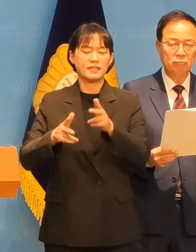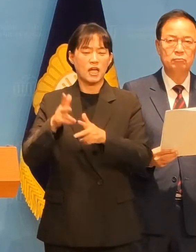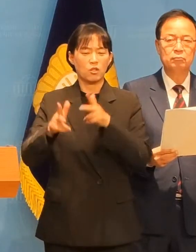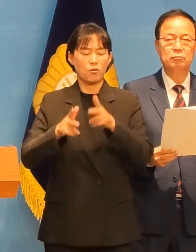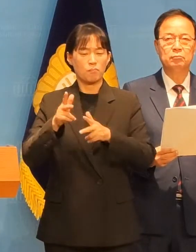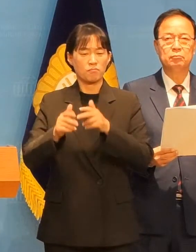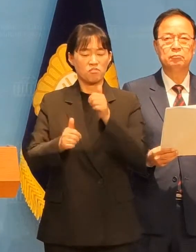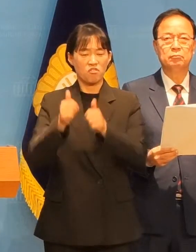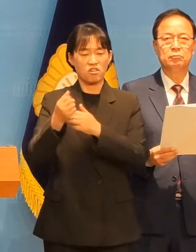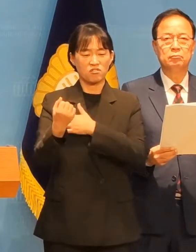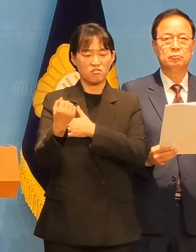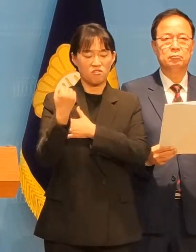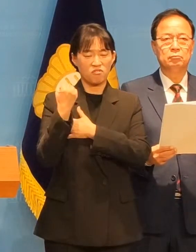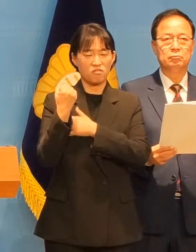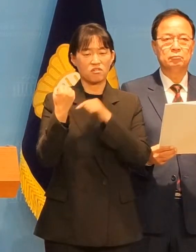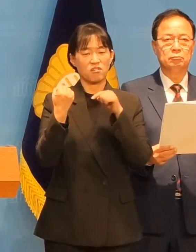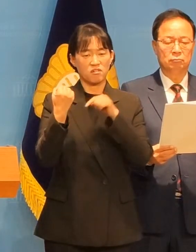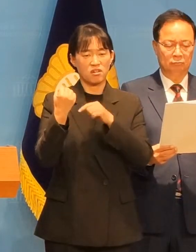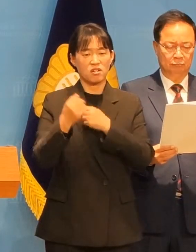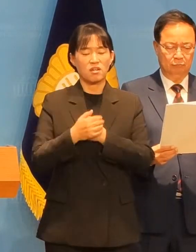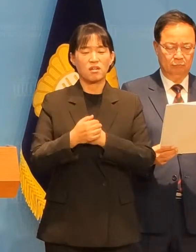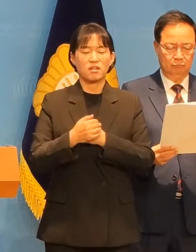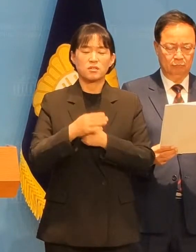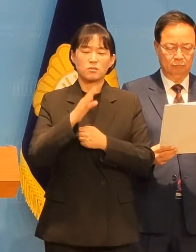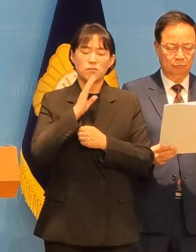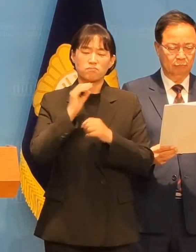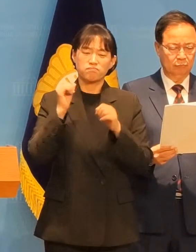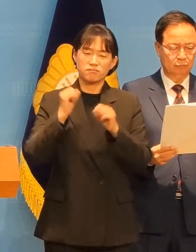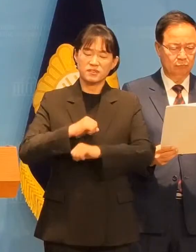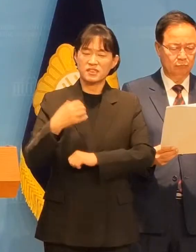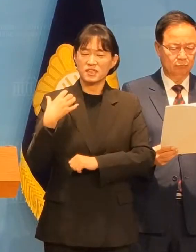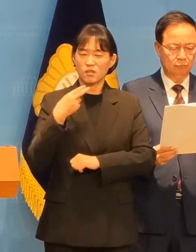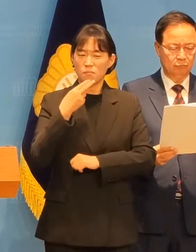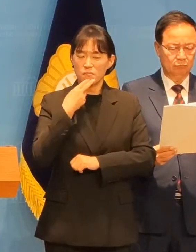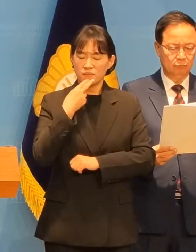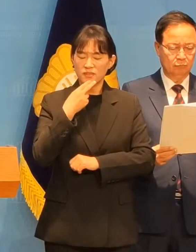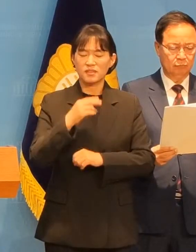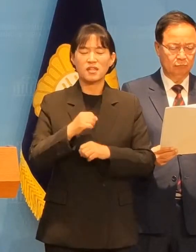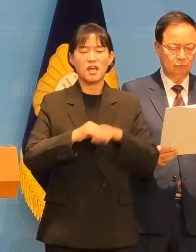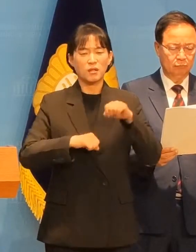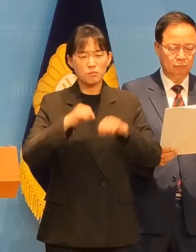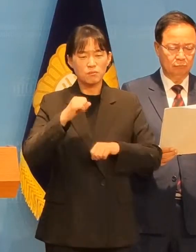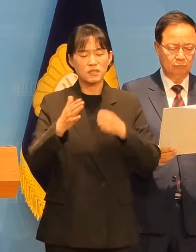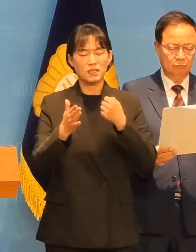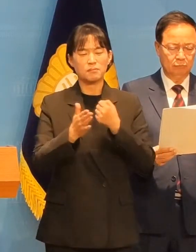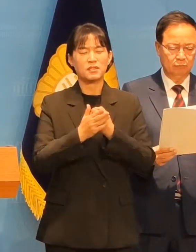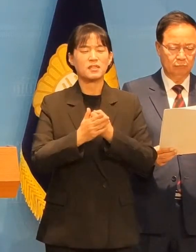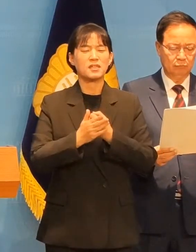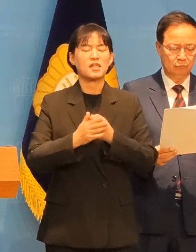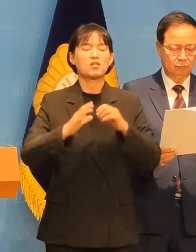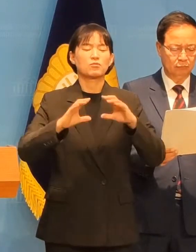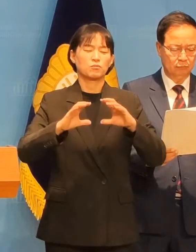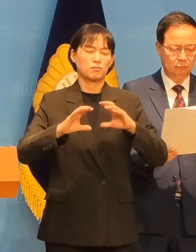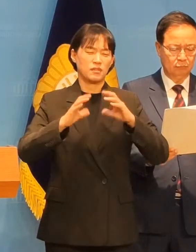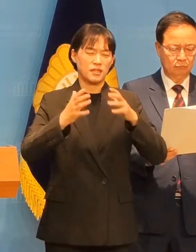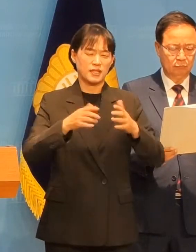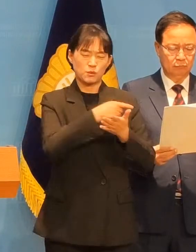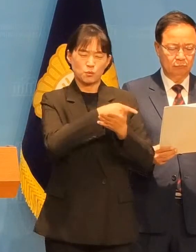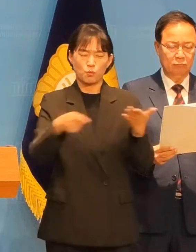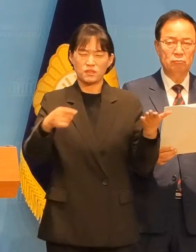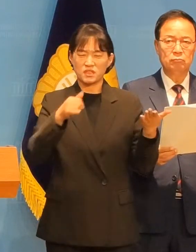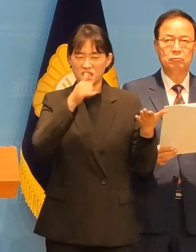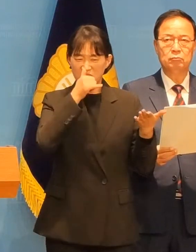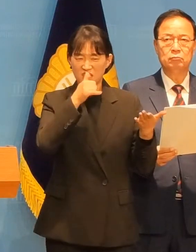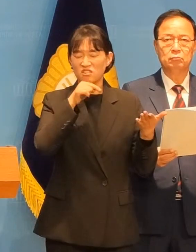한 무책임한 도박이 될 것이므로 정부는 국가적인 손실을 초래하는 분산 이전 논란을 더